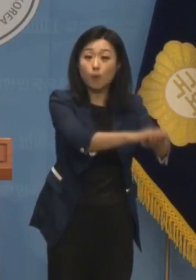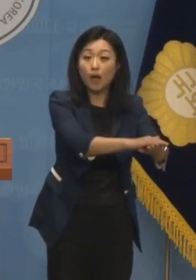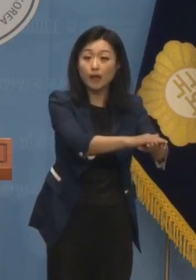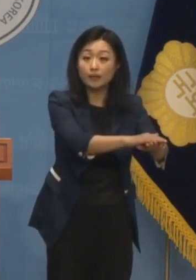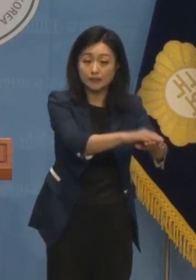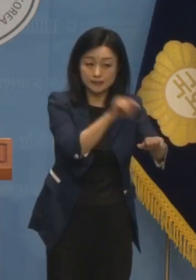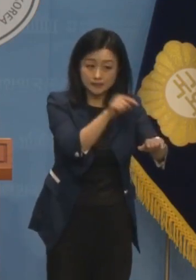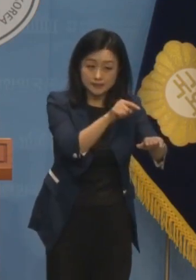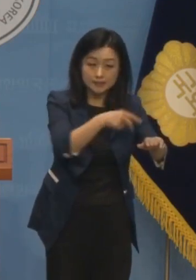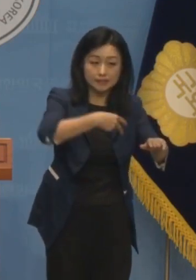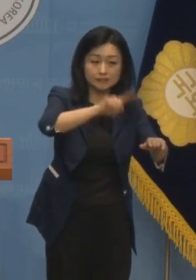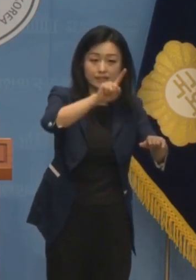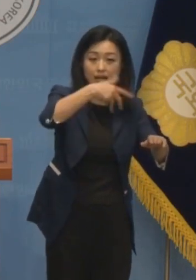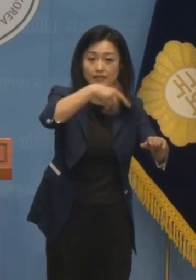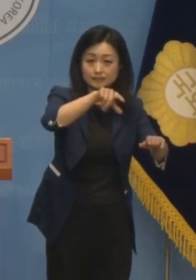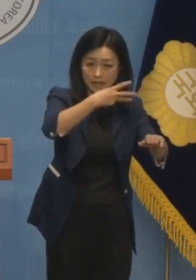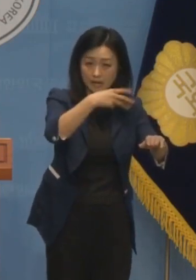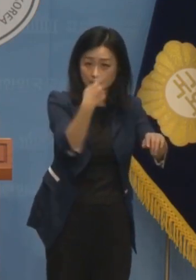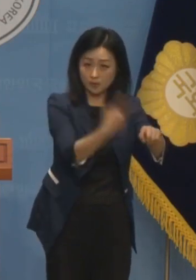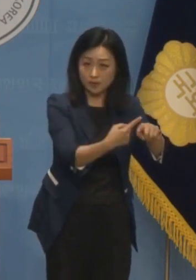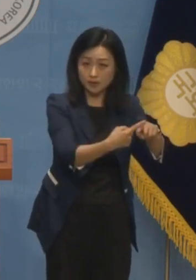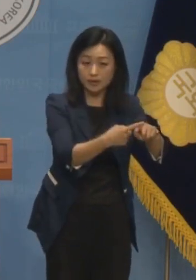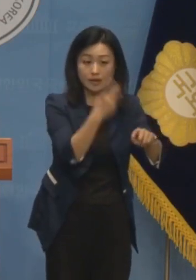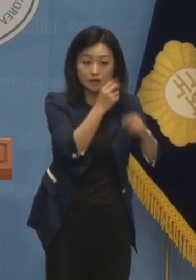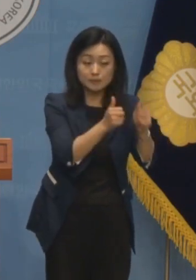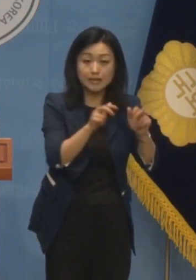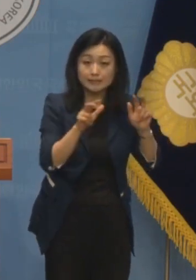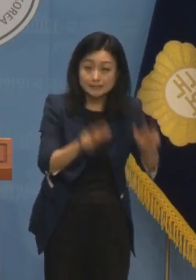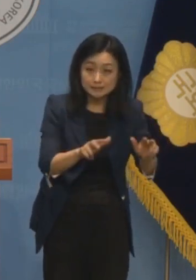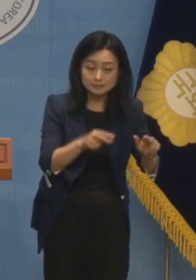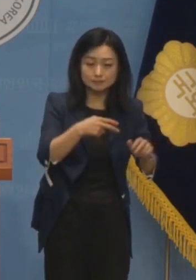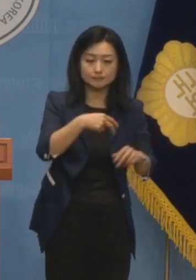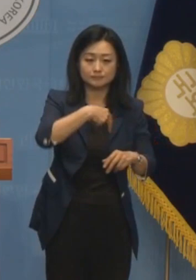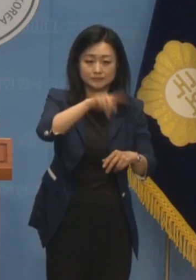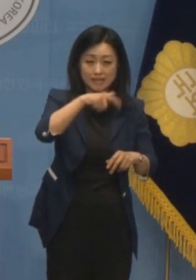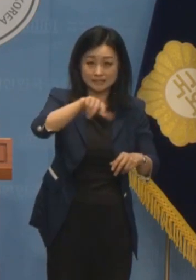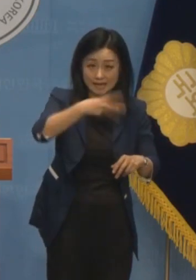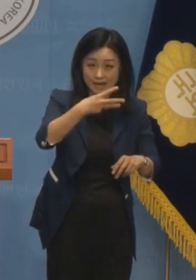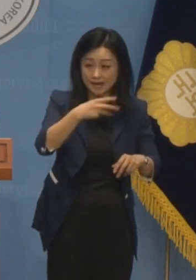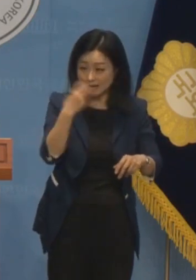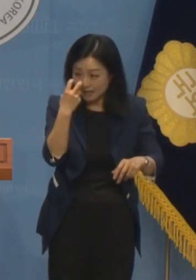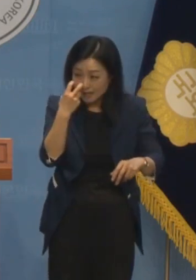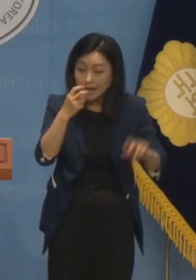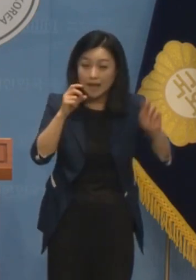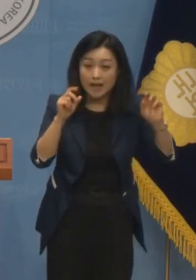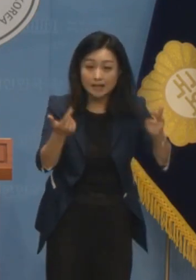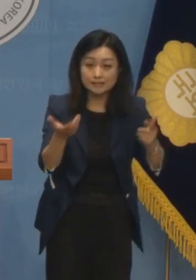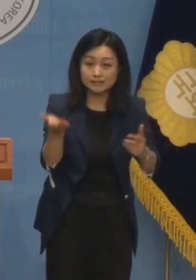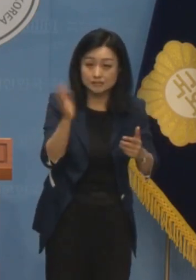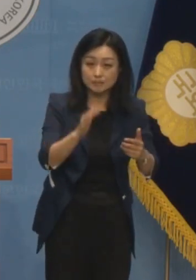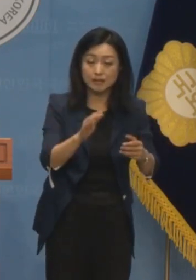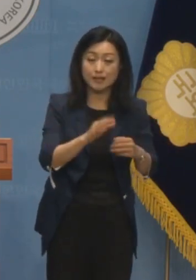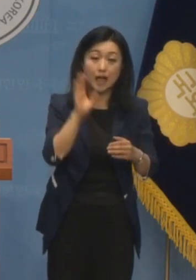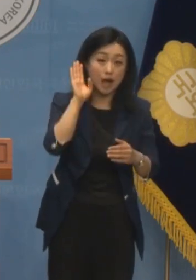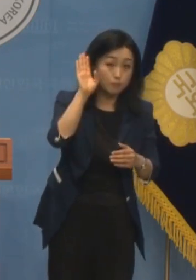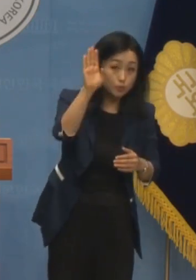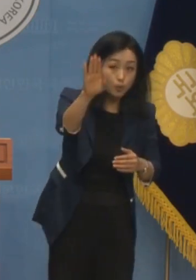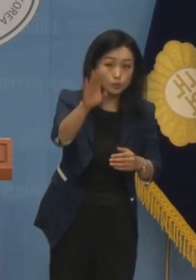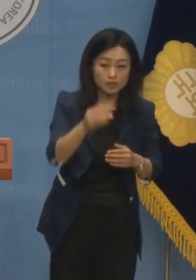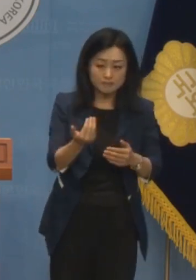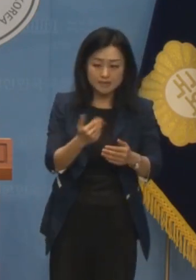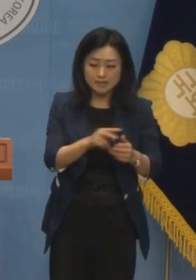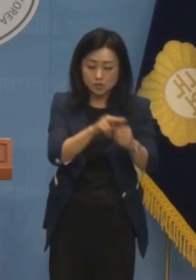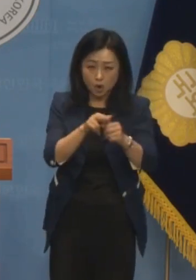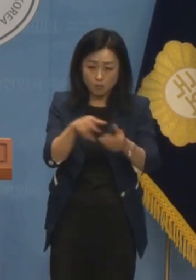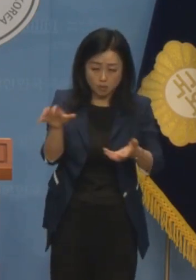할 수 있습니다. 검찰은 현재 사찰하지 않았다고 항변할 것이 아니라 앞으로도